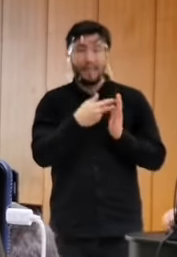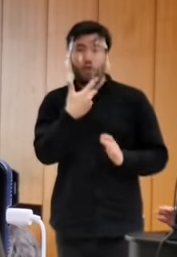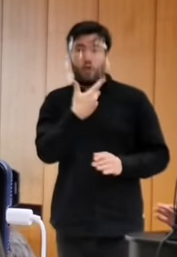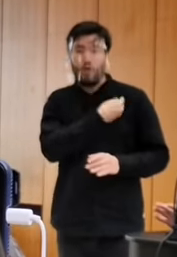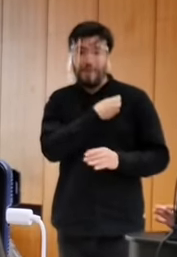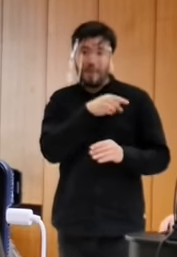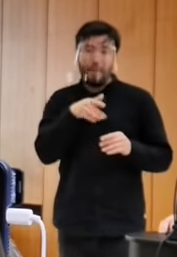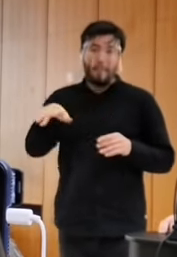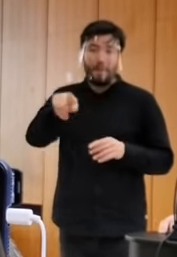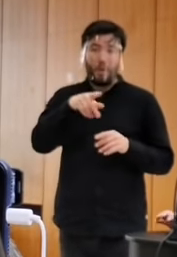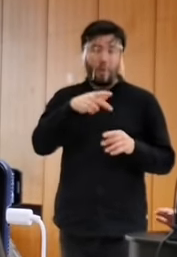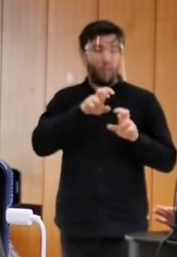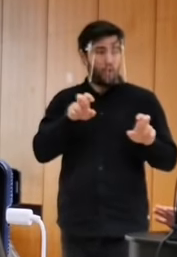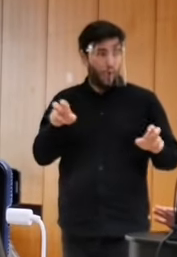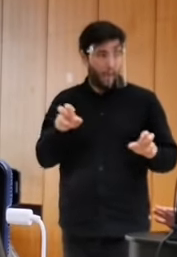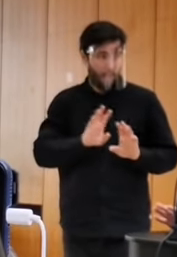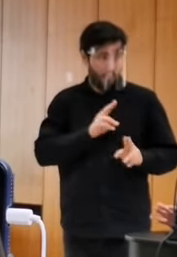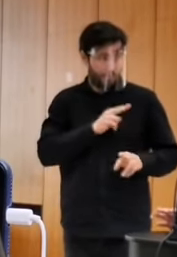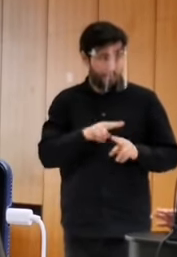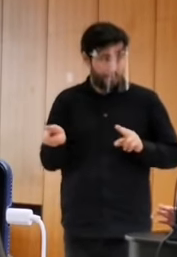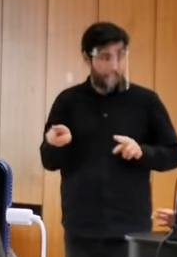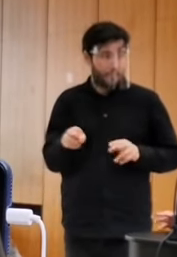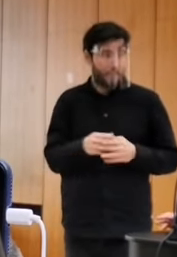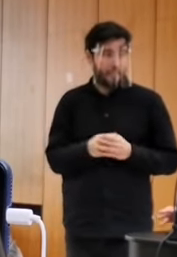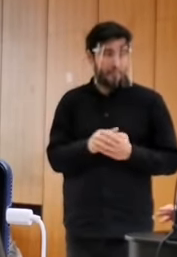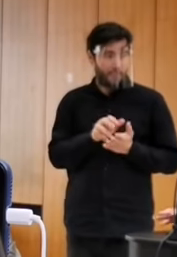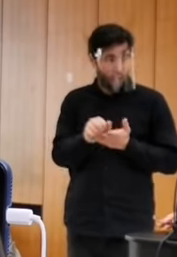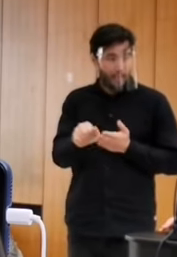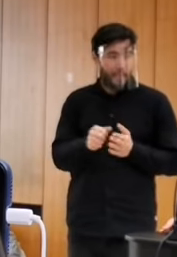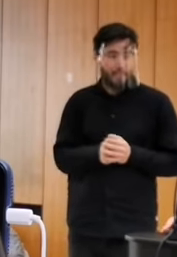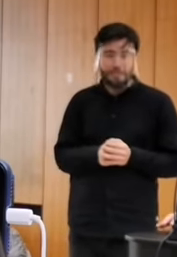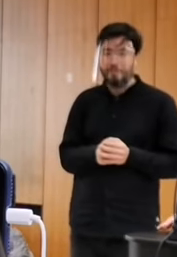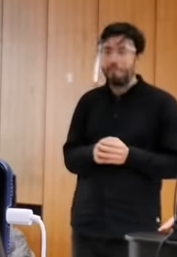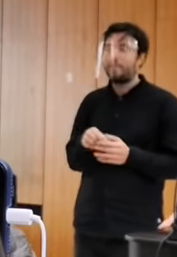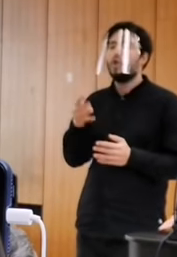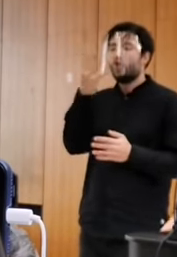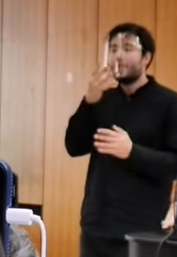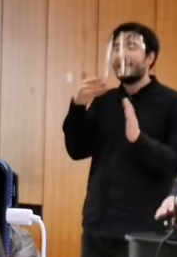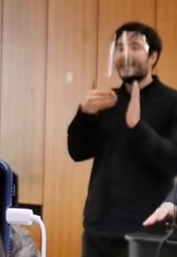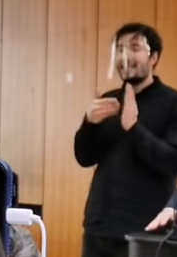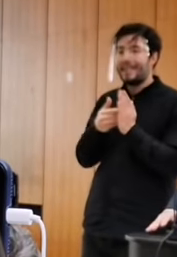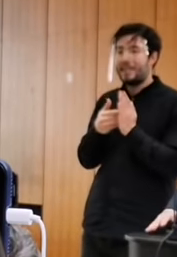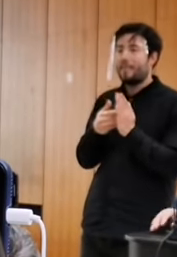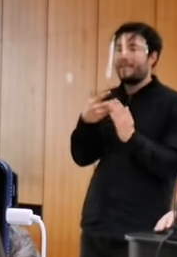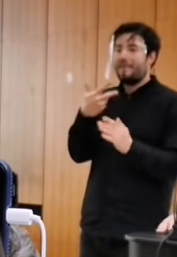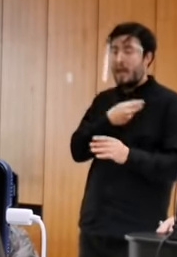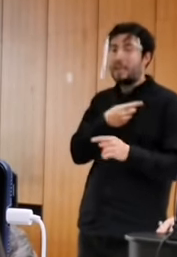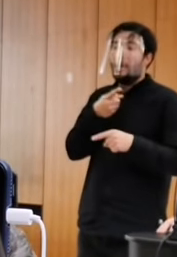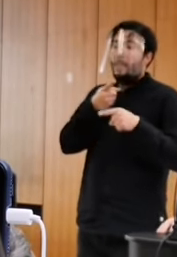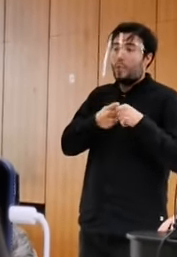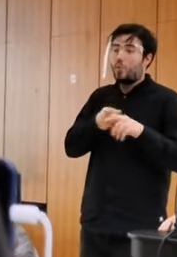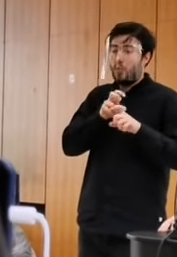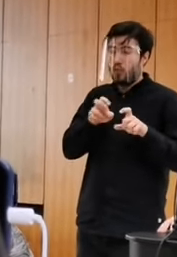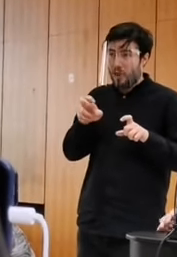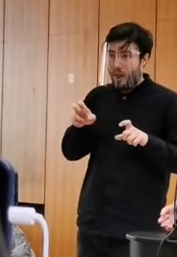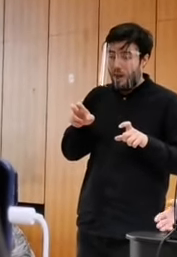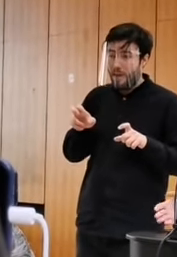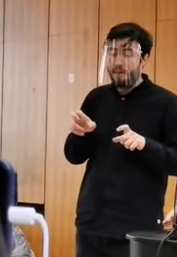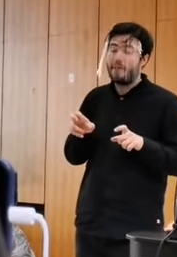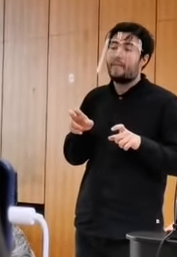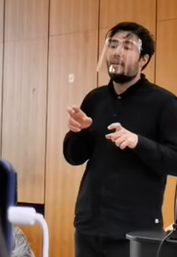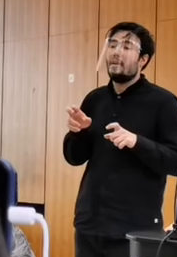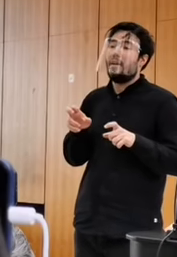40 000 očkovacích látok pre učiteľov bola naplnená? Čo sa týka tej kapacity 40 000 vakcín pre učiteľov a aj viac, bola naplnená, lebo viete,